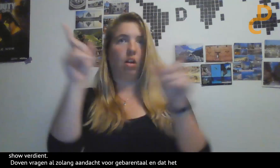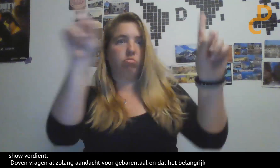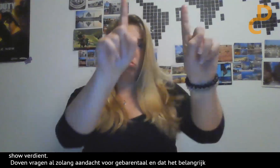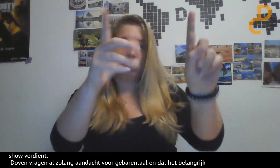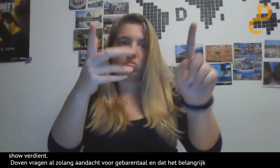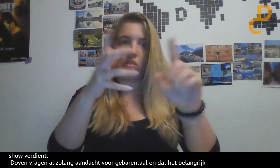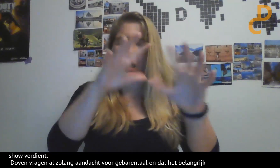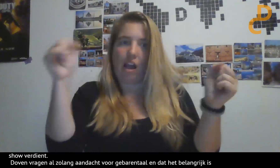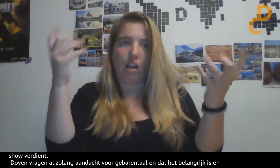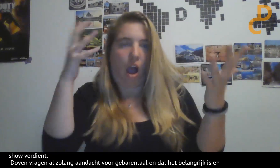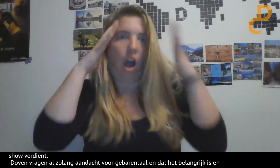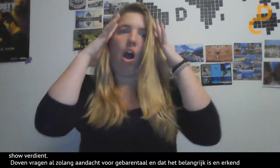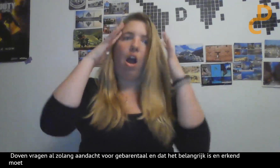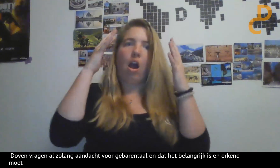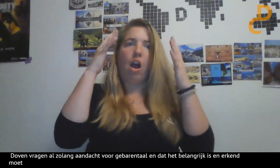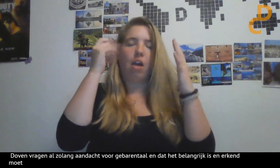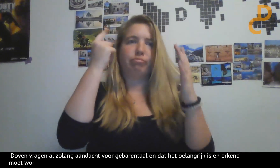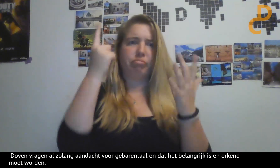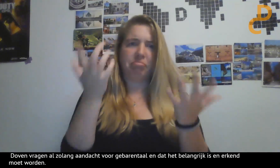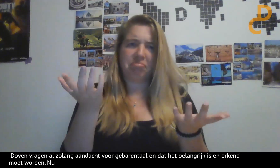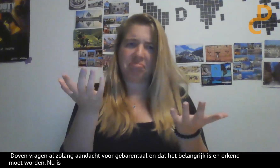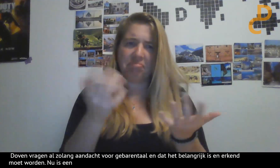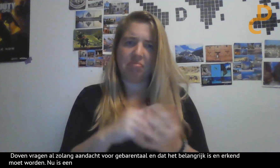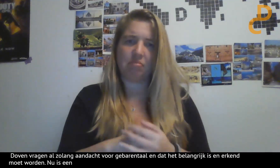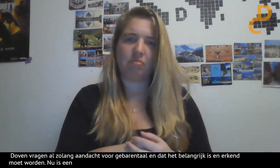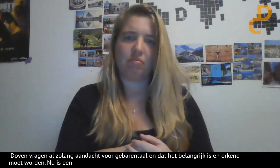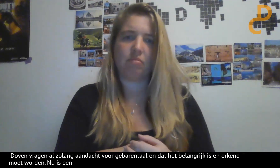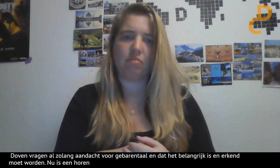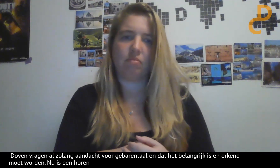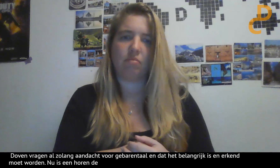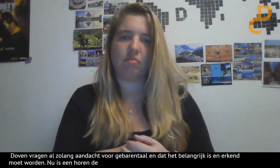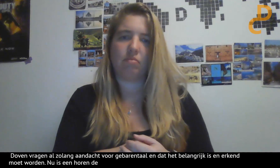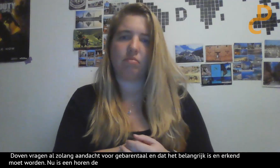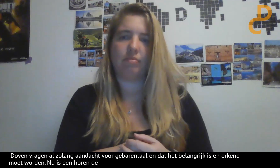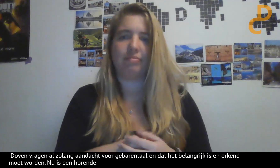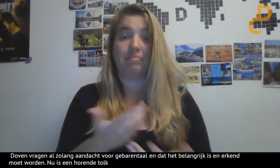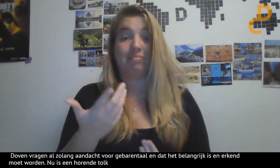is een horende tolk in beeld en opeens dringt het bij iedereen door.